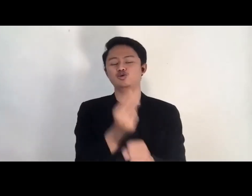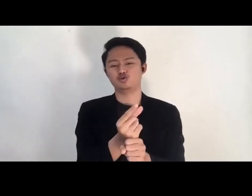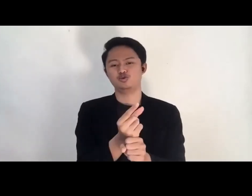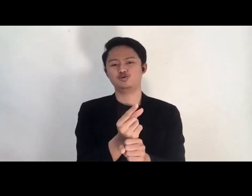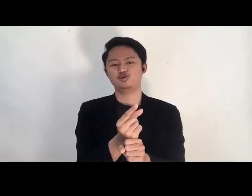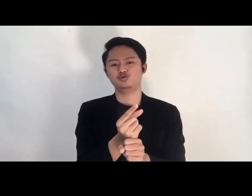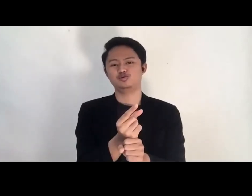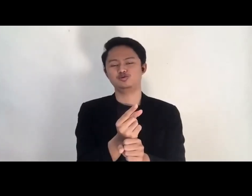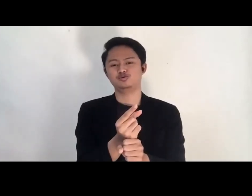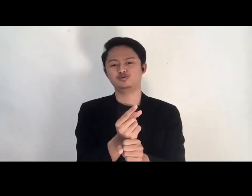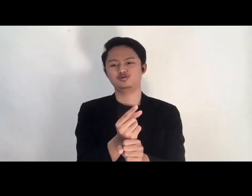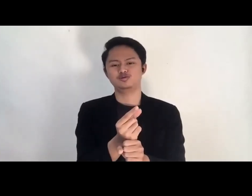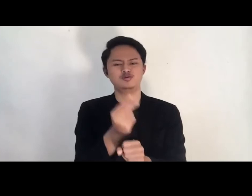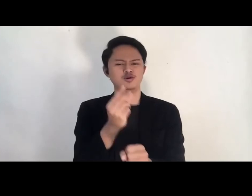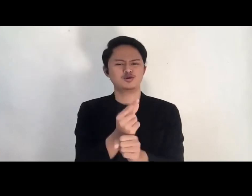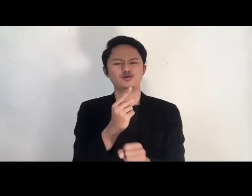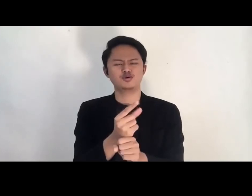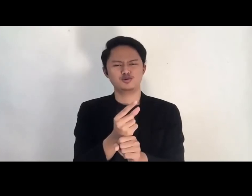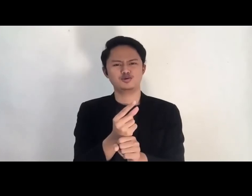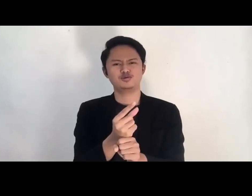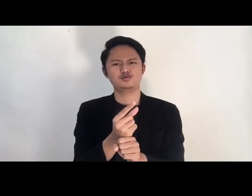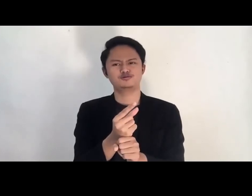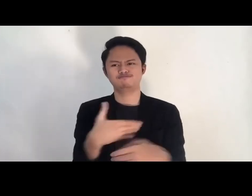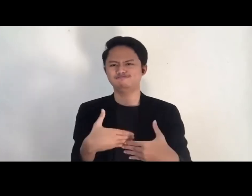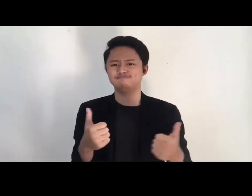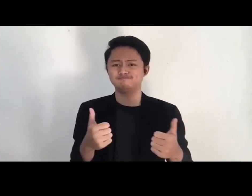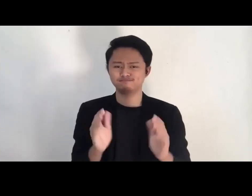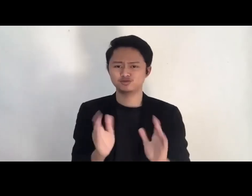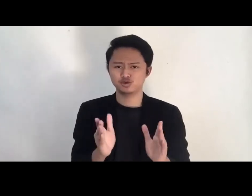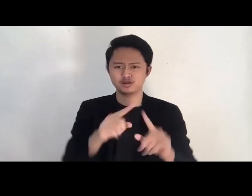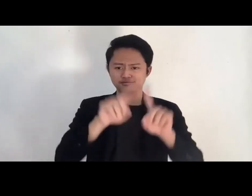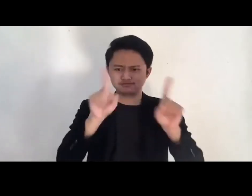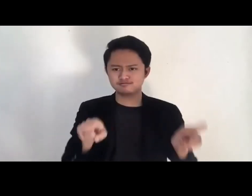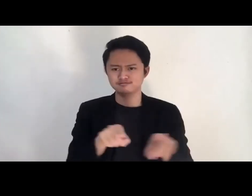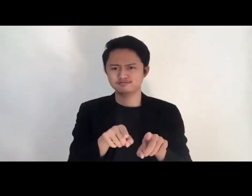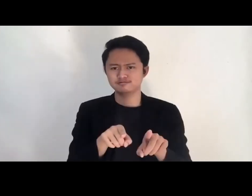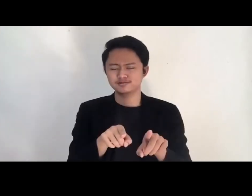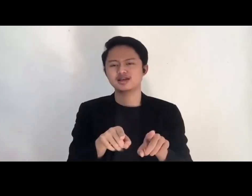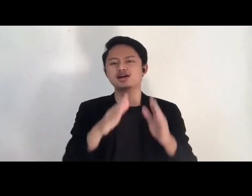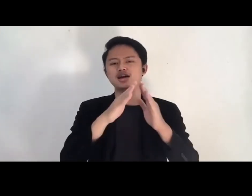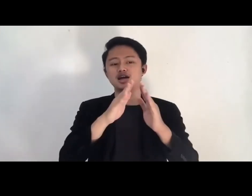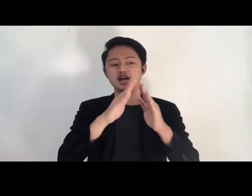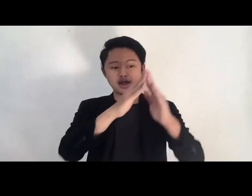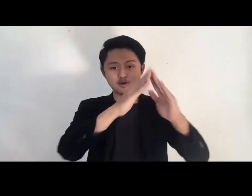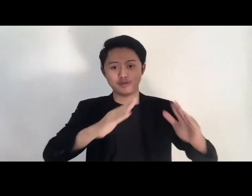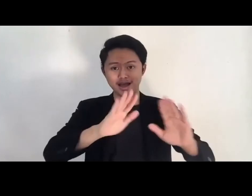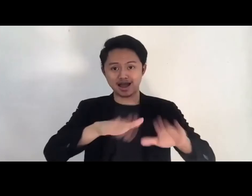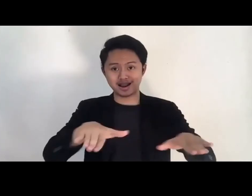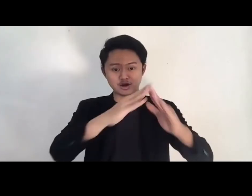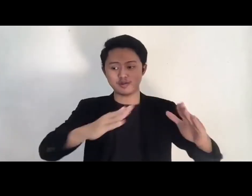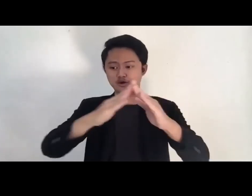kerja siswa yang sudah disiapkan, itu mendatangi rumah anak. Kalau di Bone tadi